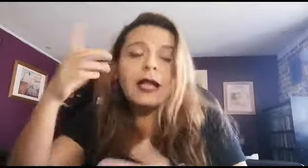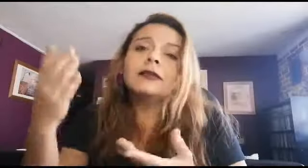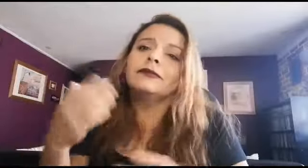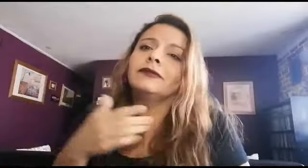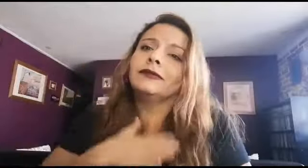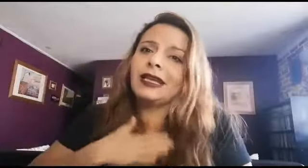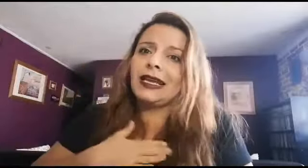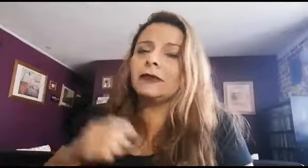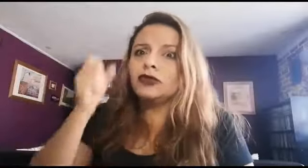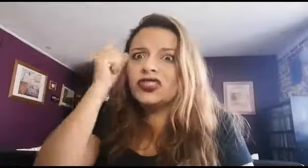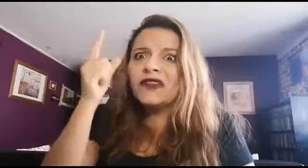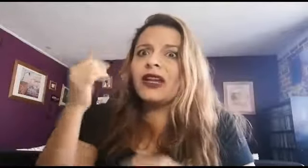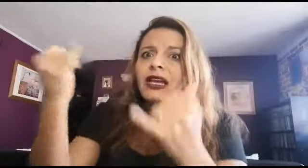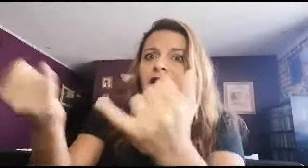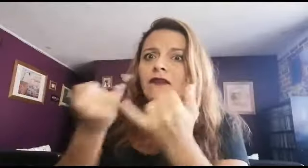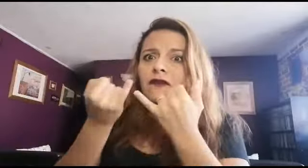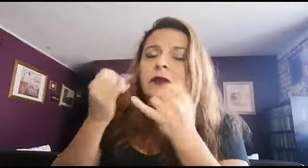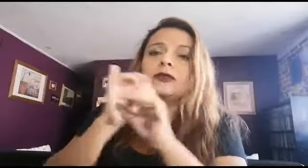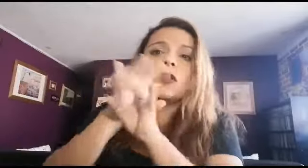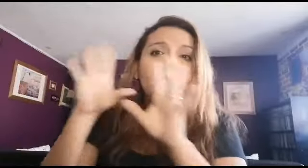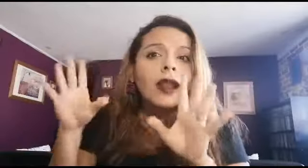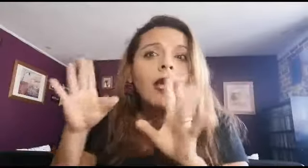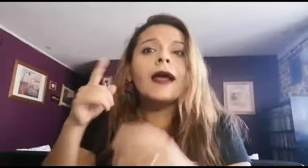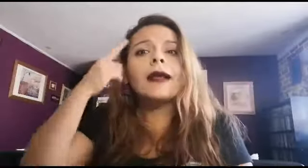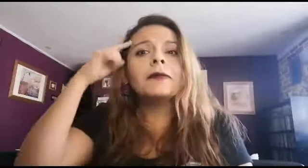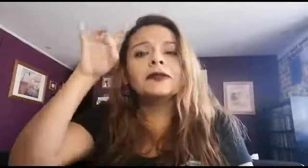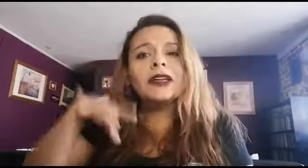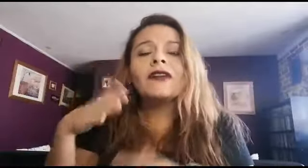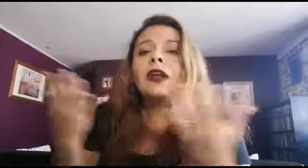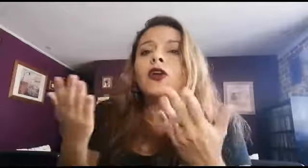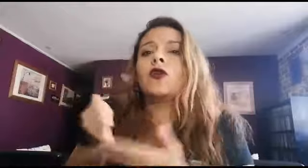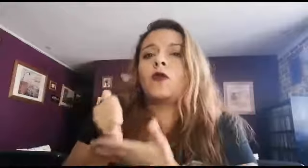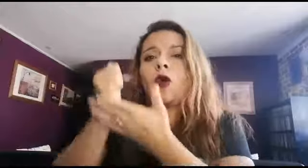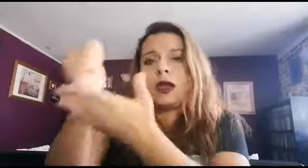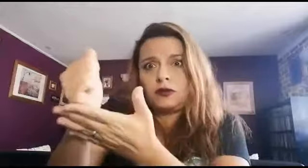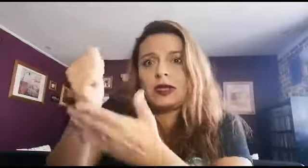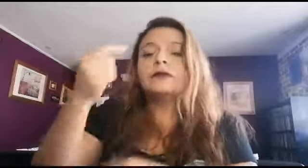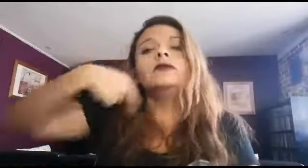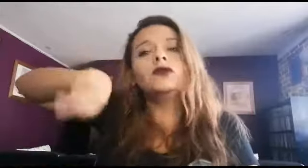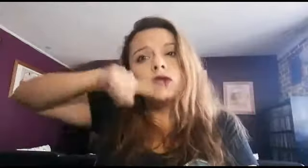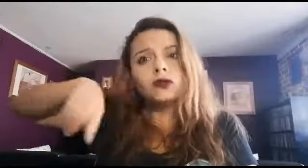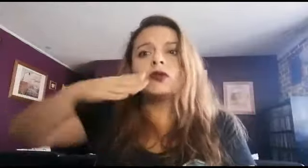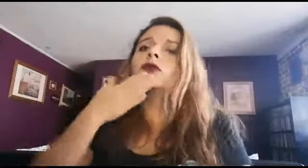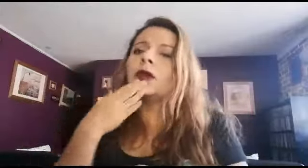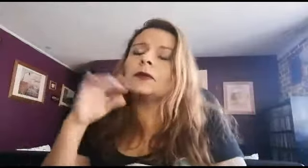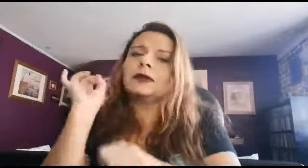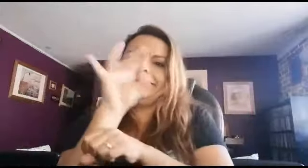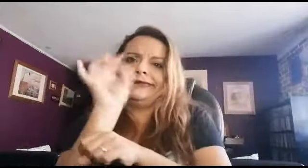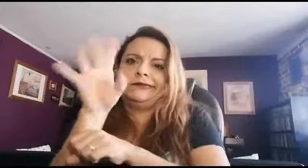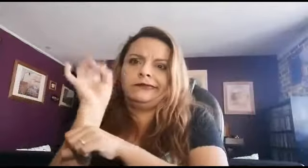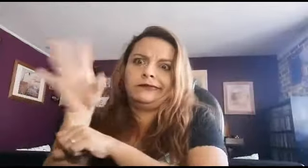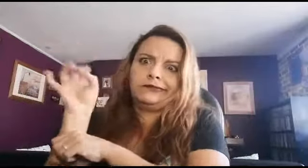que están yendo a los hospitales y saber y necesitamos tener información clara acerca de cómo están recibiendo